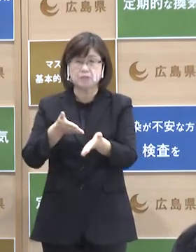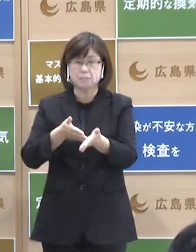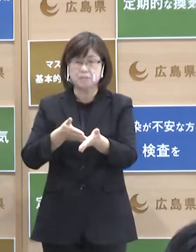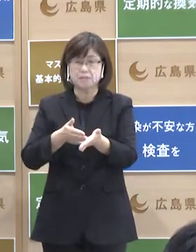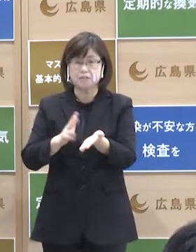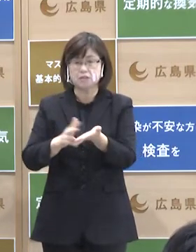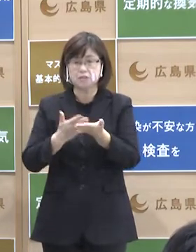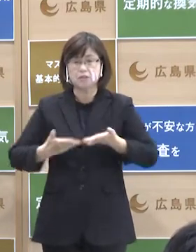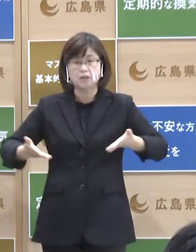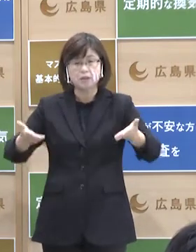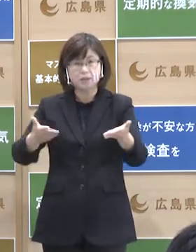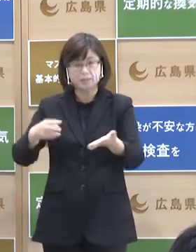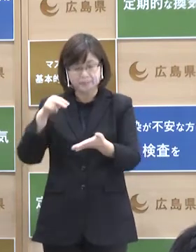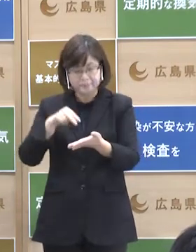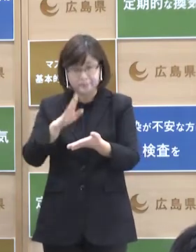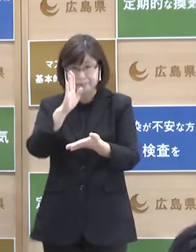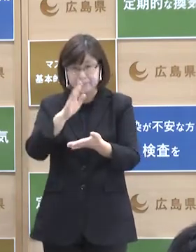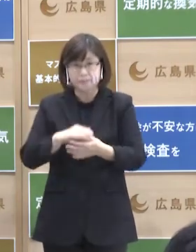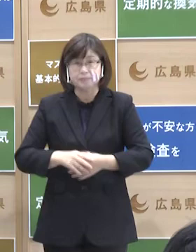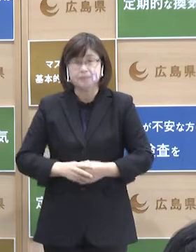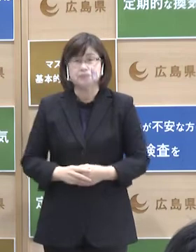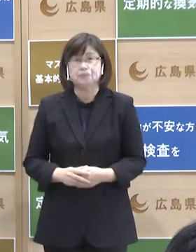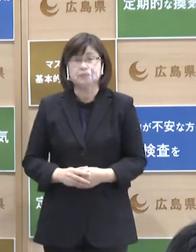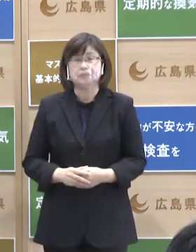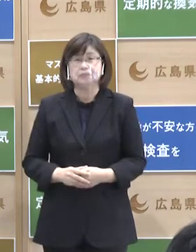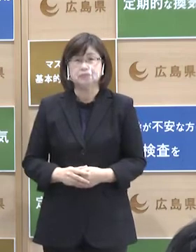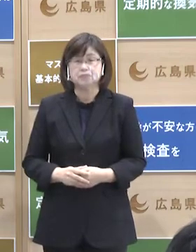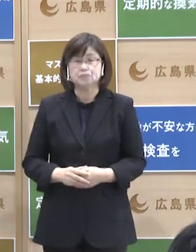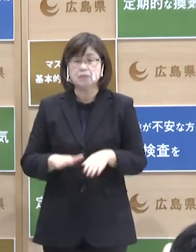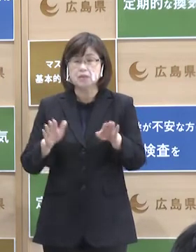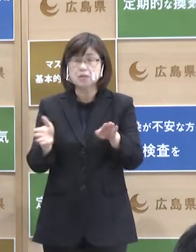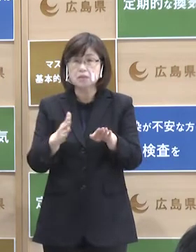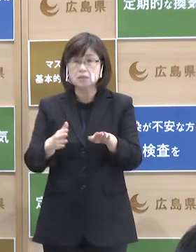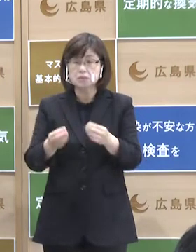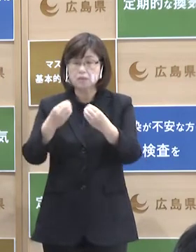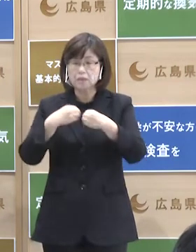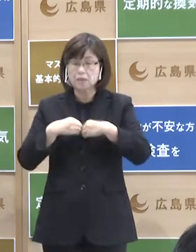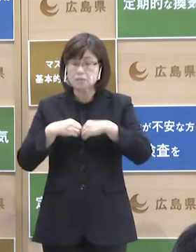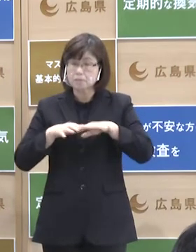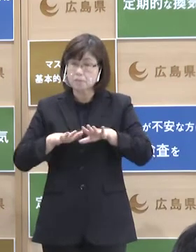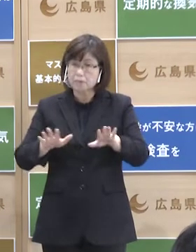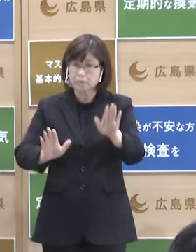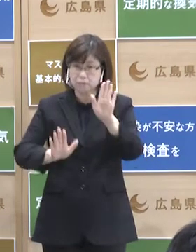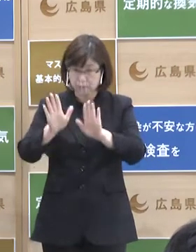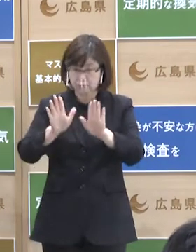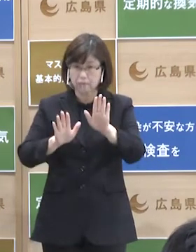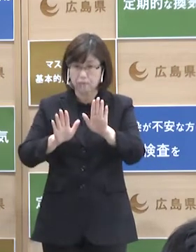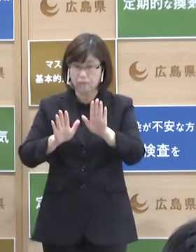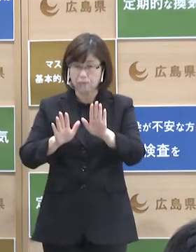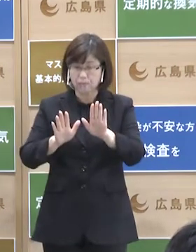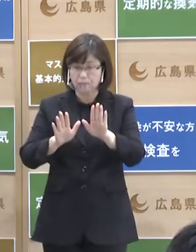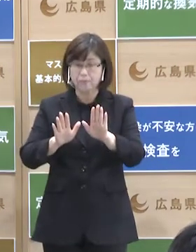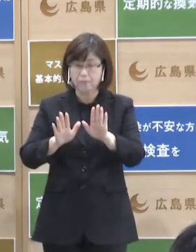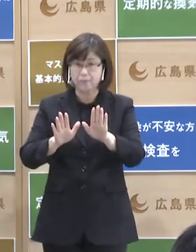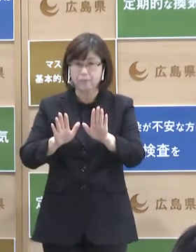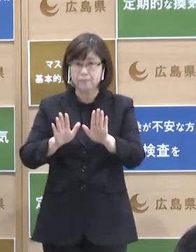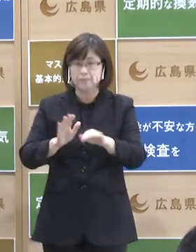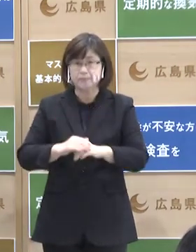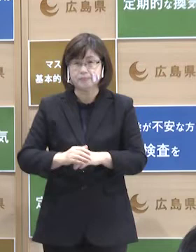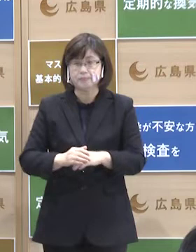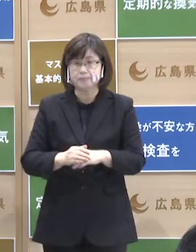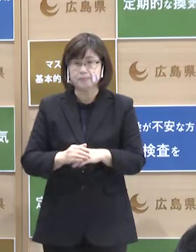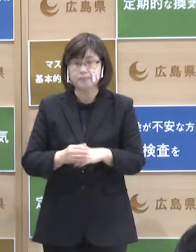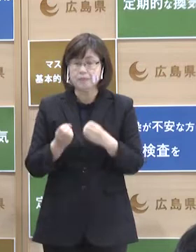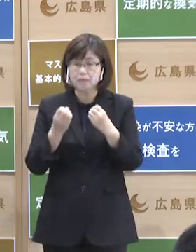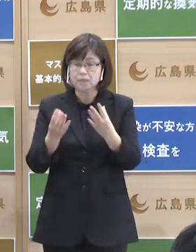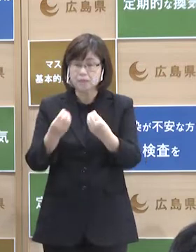をご覧いただければと思います。で、直近の感染状況ですが、2ページにありましたように、新